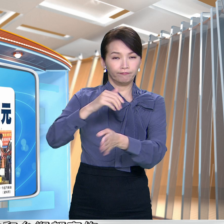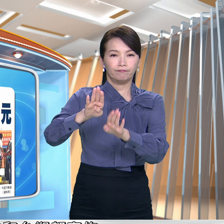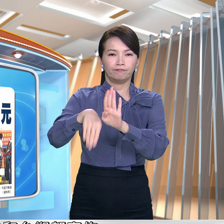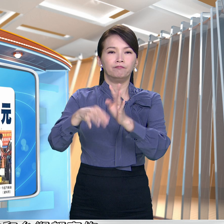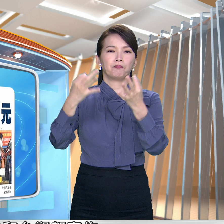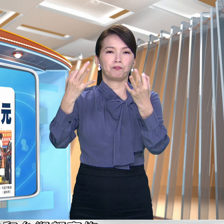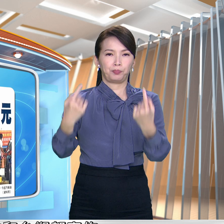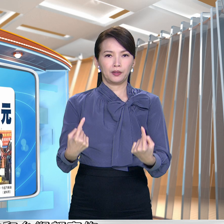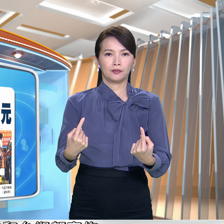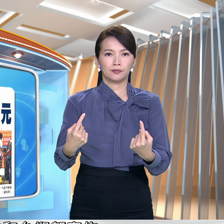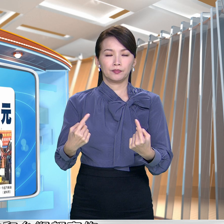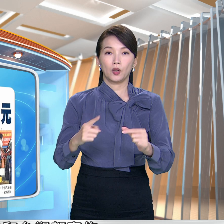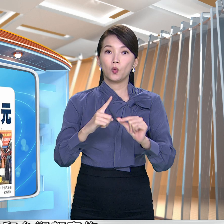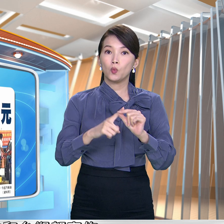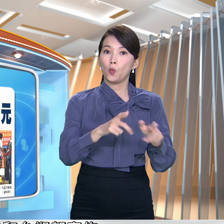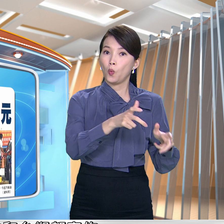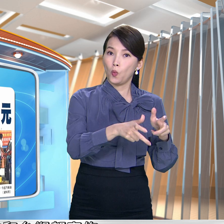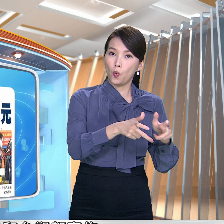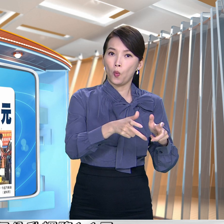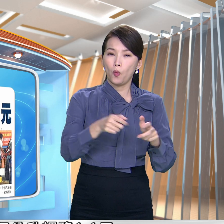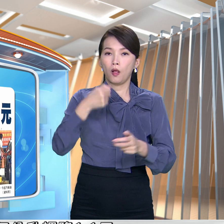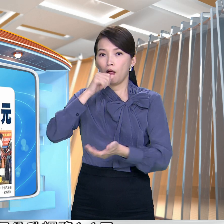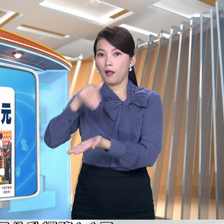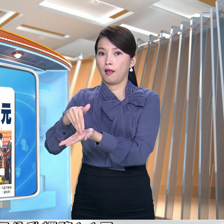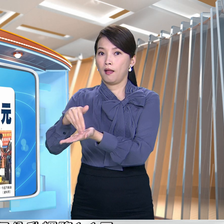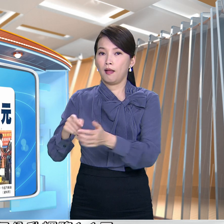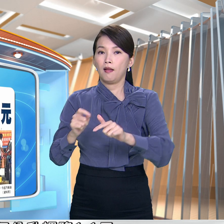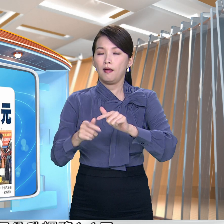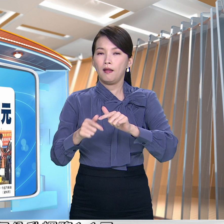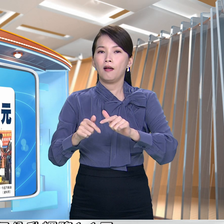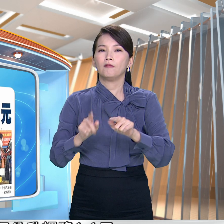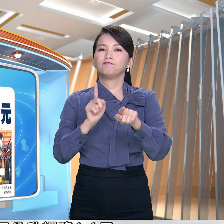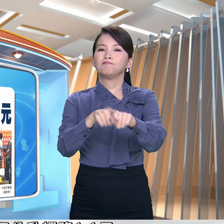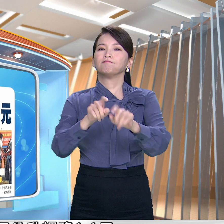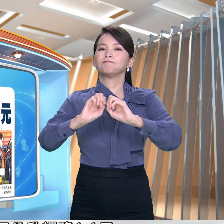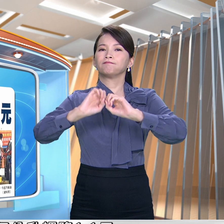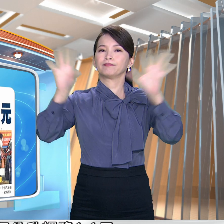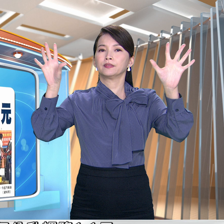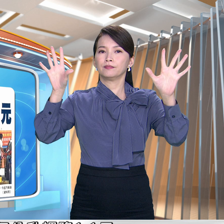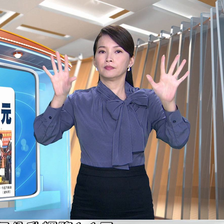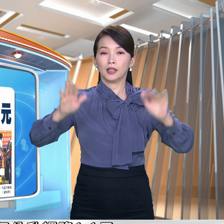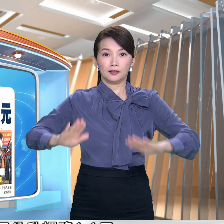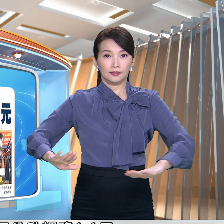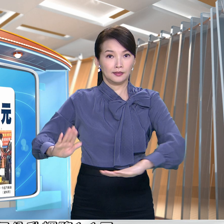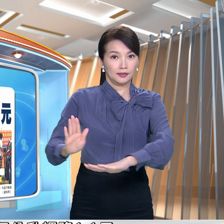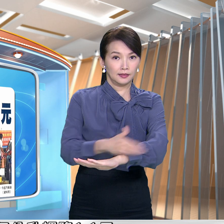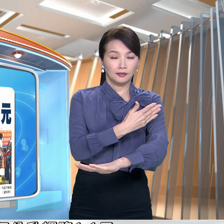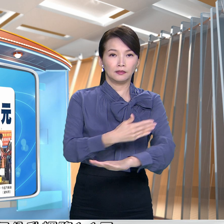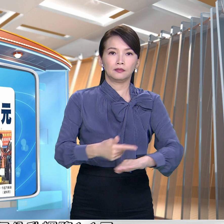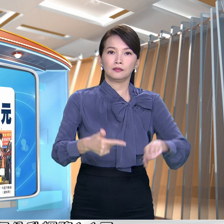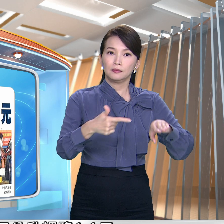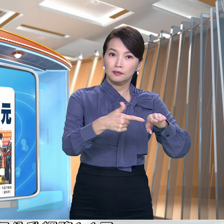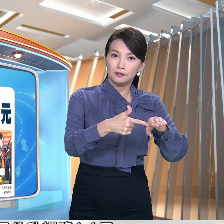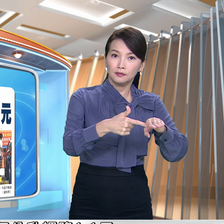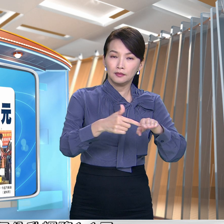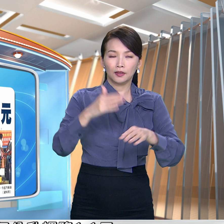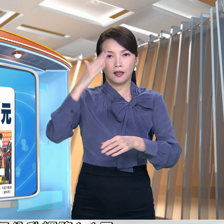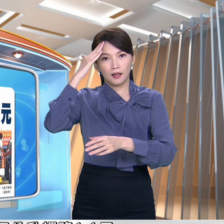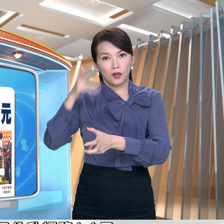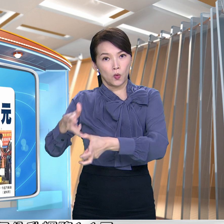税，中油跟台塑都宣布今天起汽柴油每公升调降1.1元。